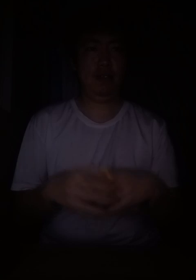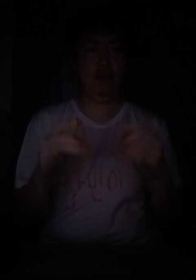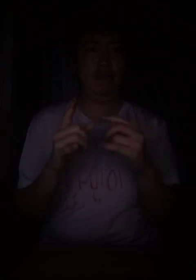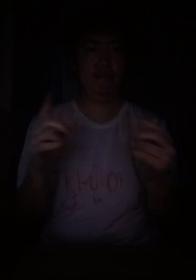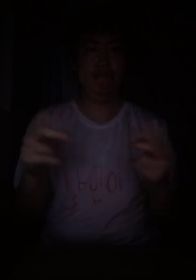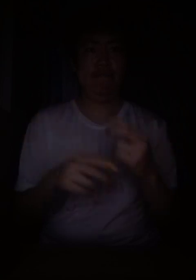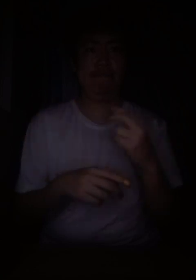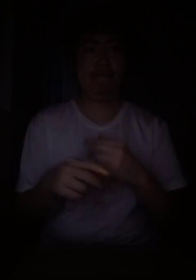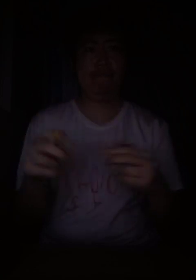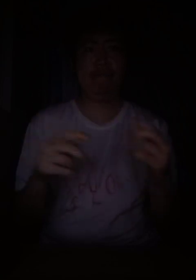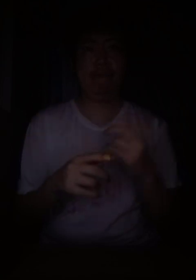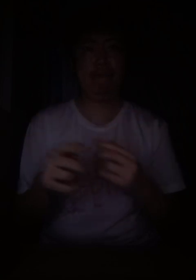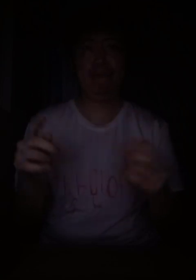87년도 그때도 이렇게 안 찼어요.